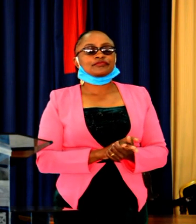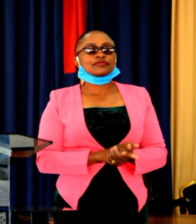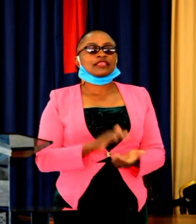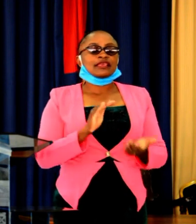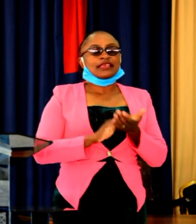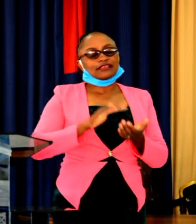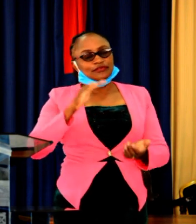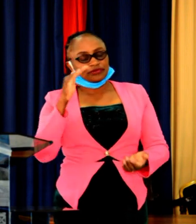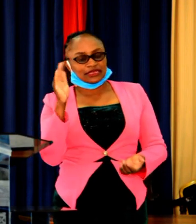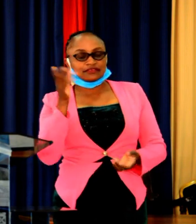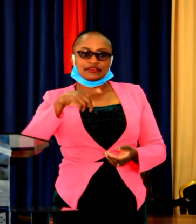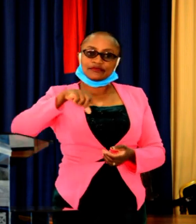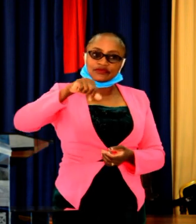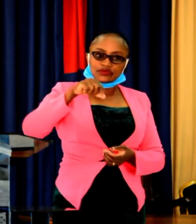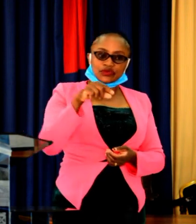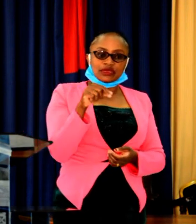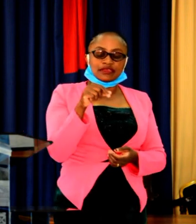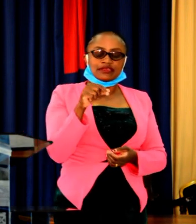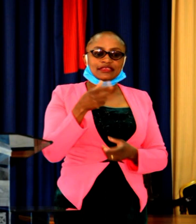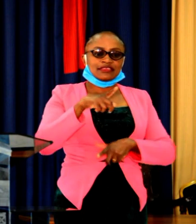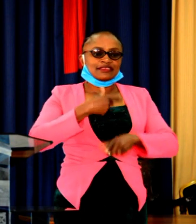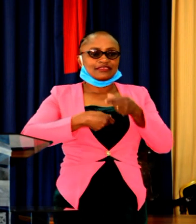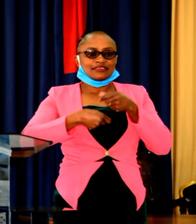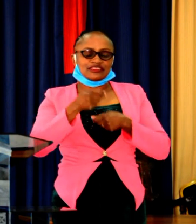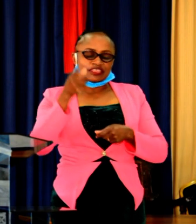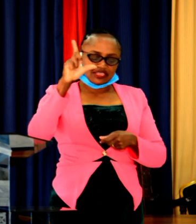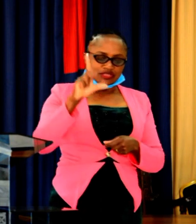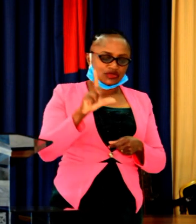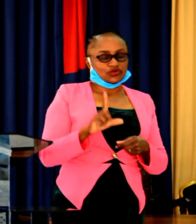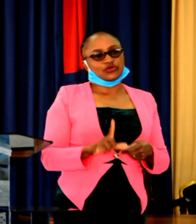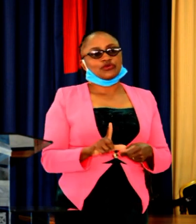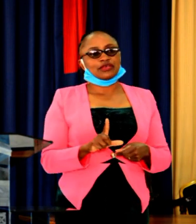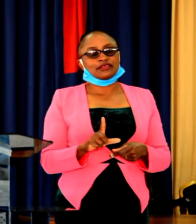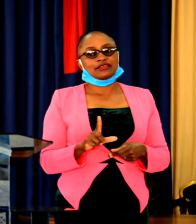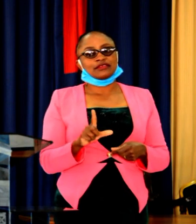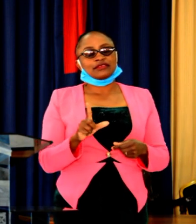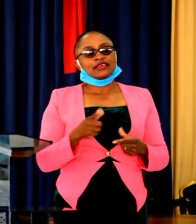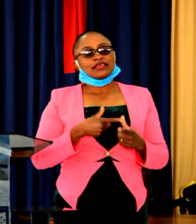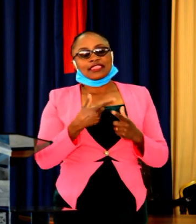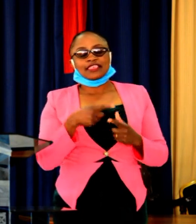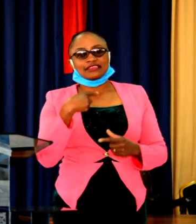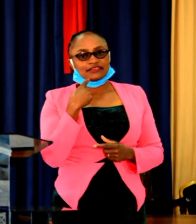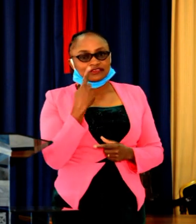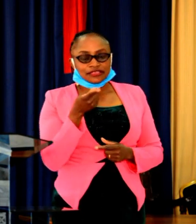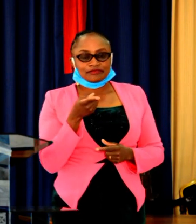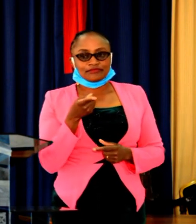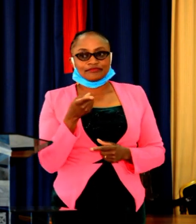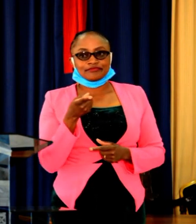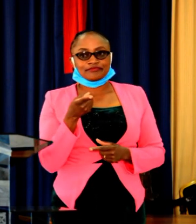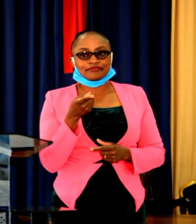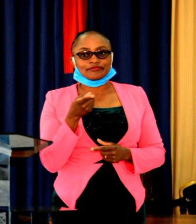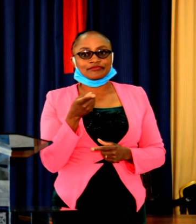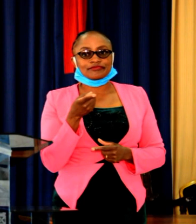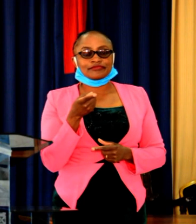vya unga, kipimo cha unga mzuri kitauzwa kwa shekeli moja. Na akasema kwamba nayo